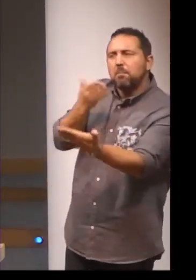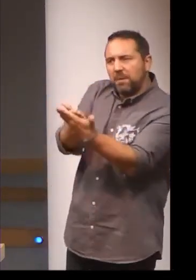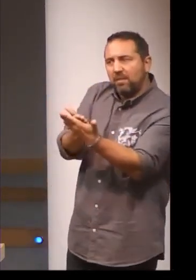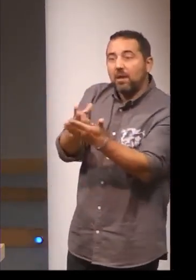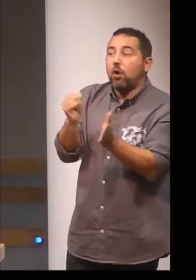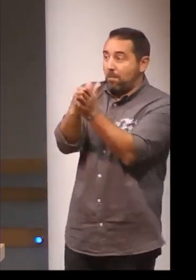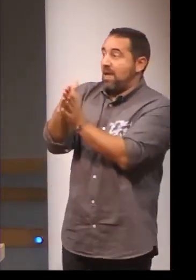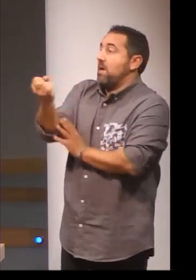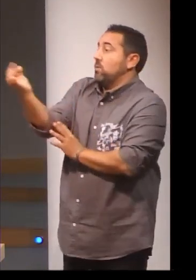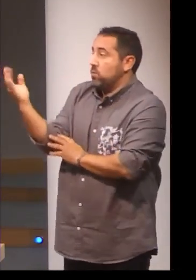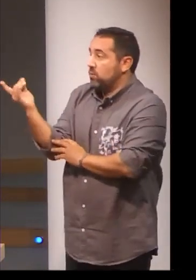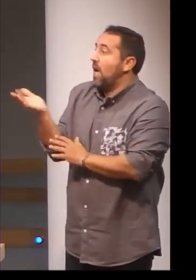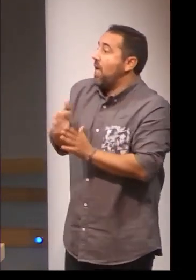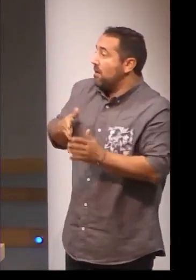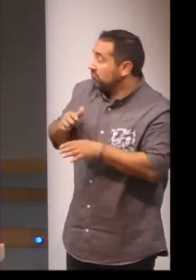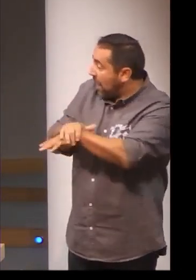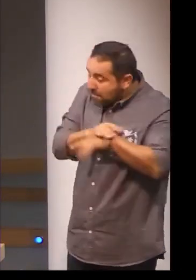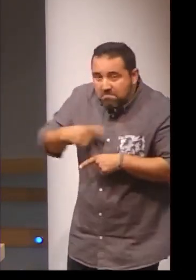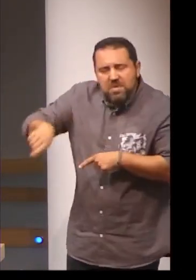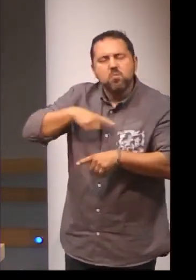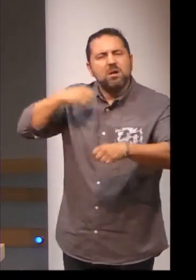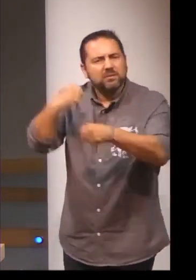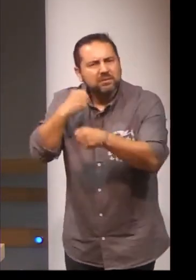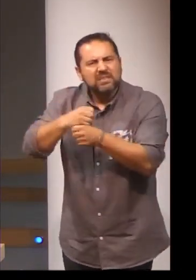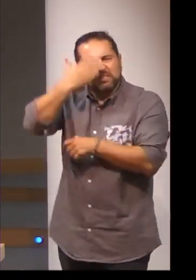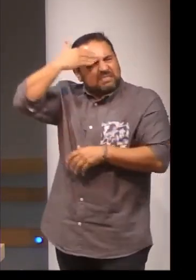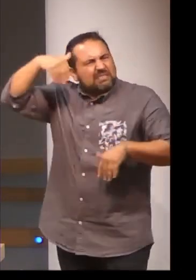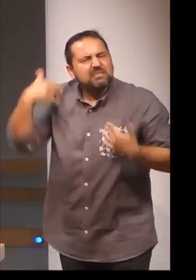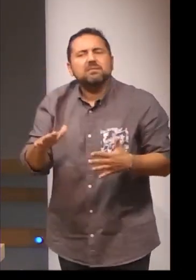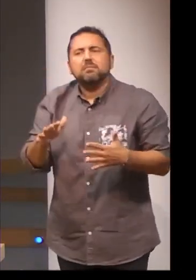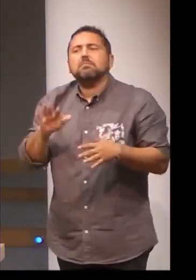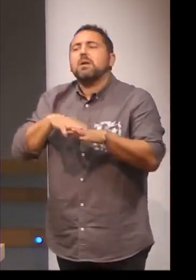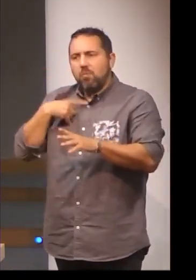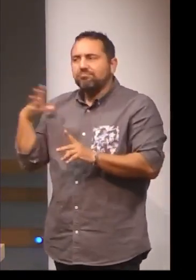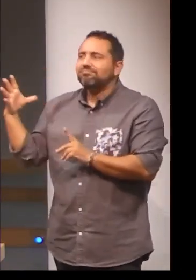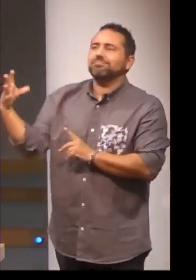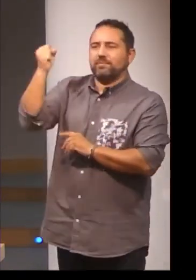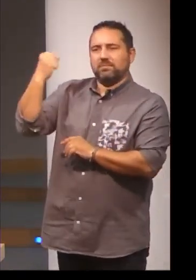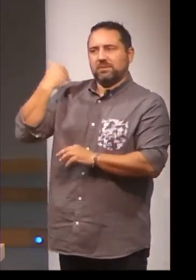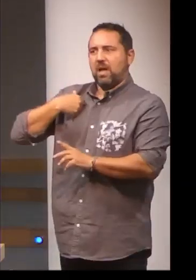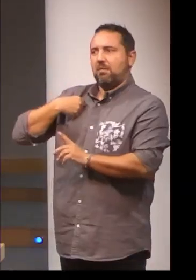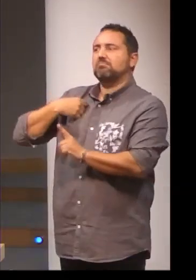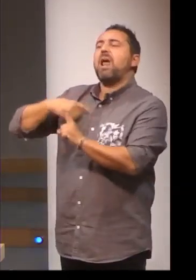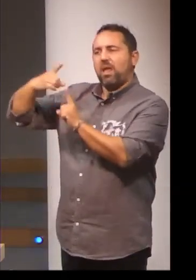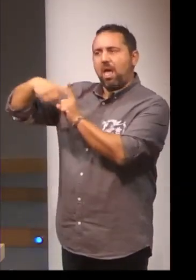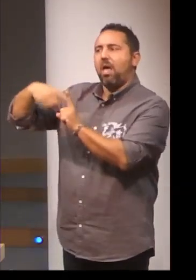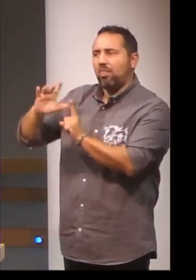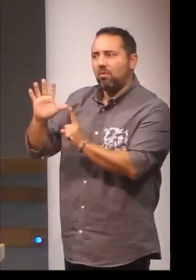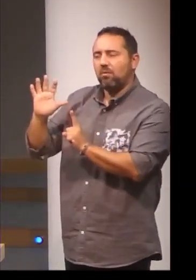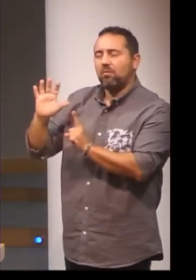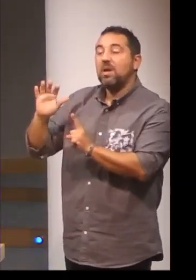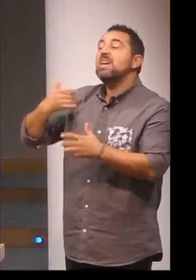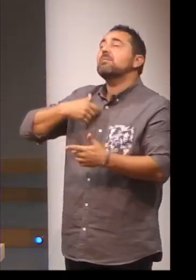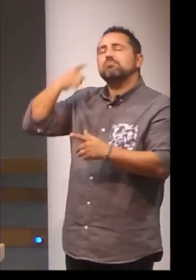amigos han estado trabajando de forma infatigable para conseguir llegar a alcanzar la cualificación de grado. Y porque creemos en el derecho a la